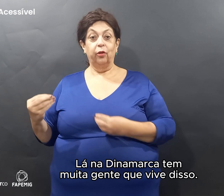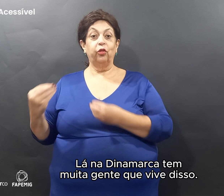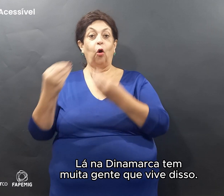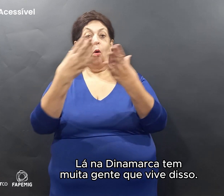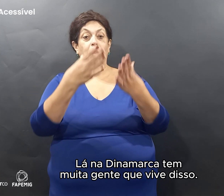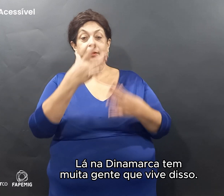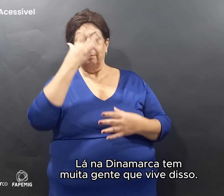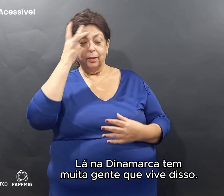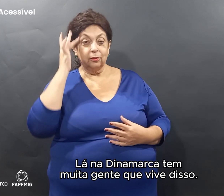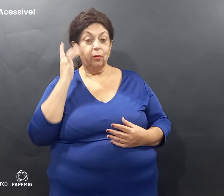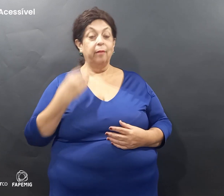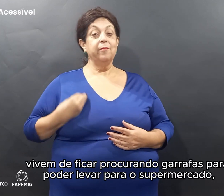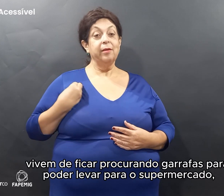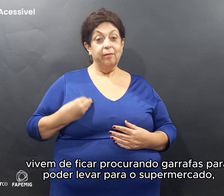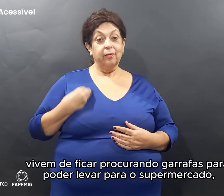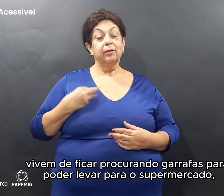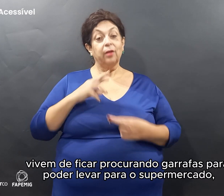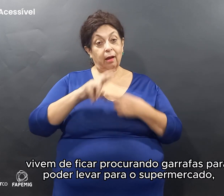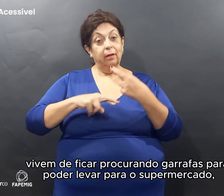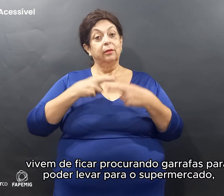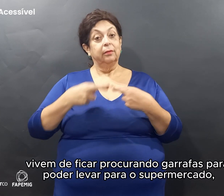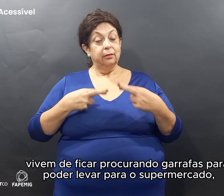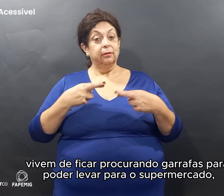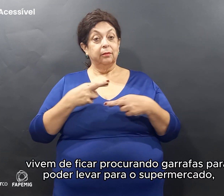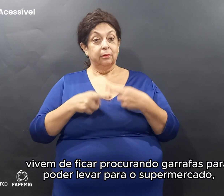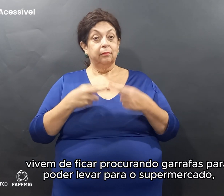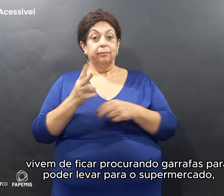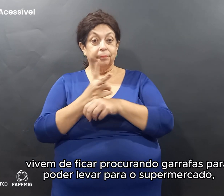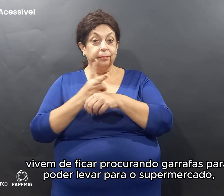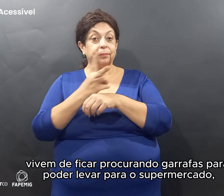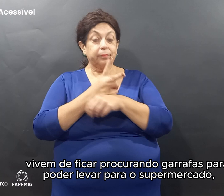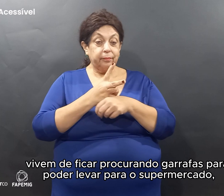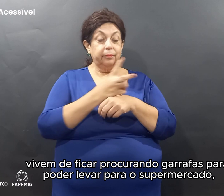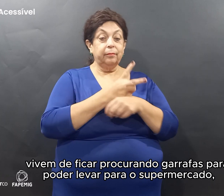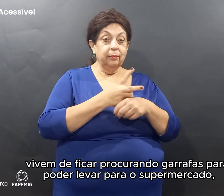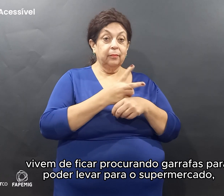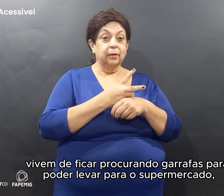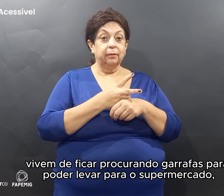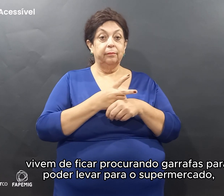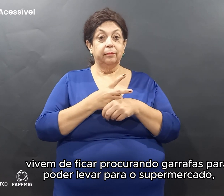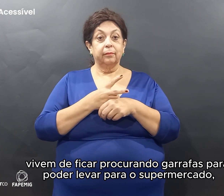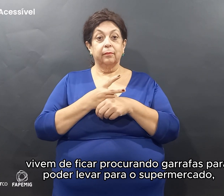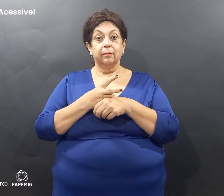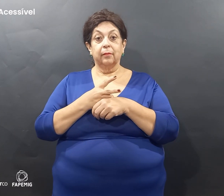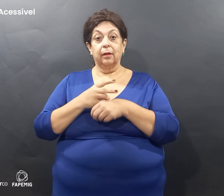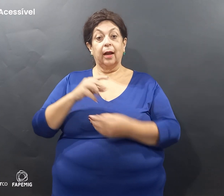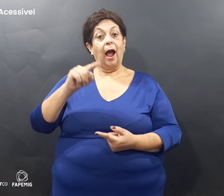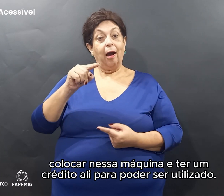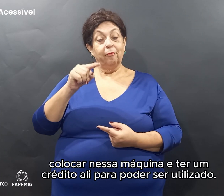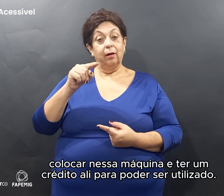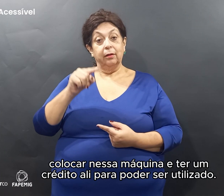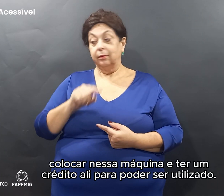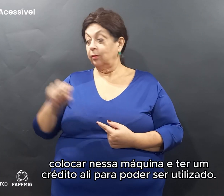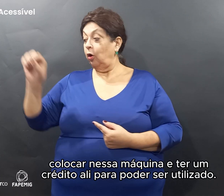tem muita gente que vive disso. Eles vivem de ficar procurando garrafas e tal para poder levar para o supermercado,